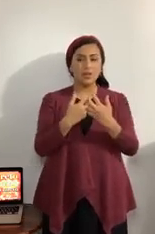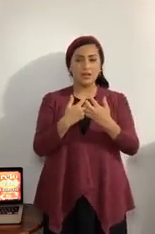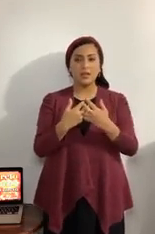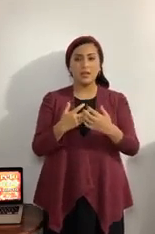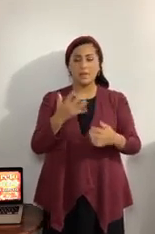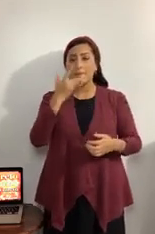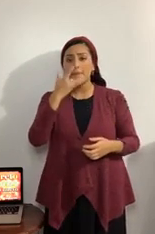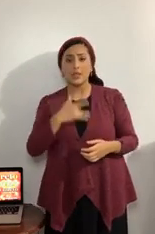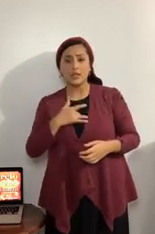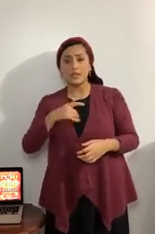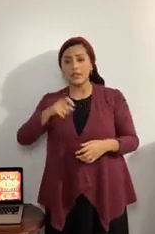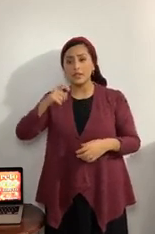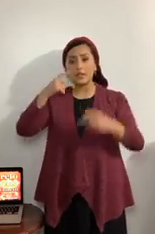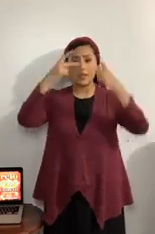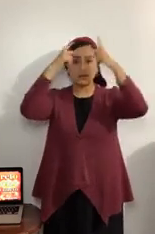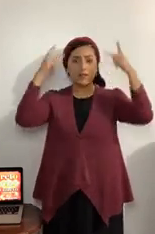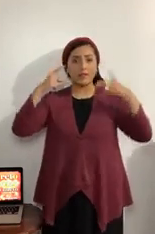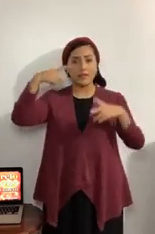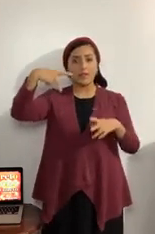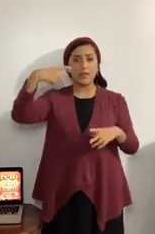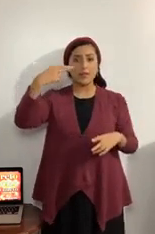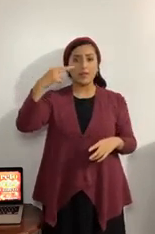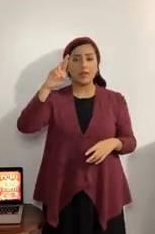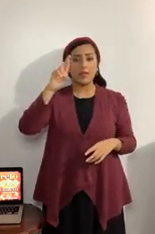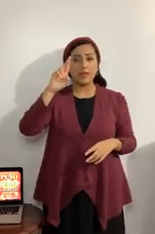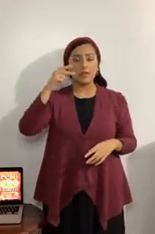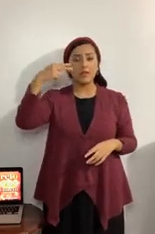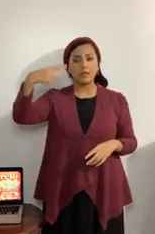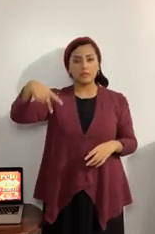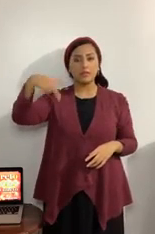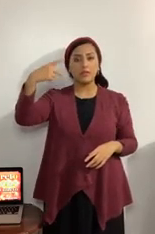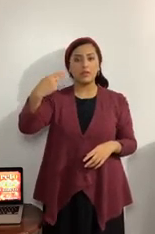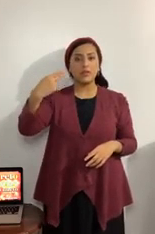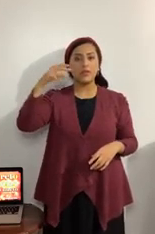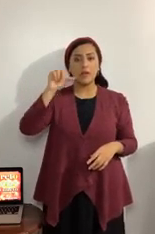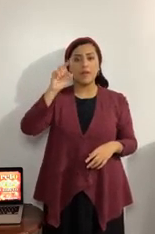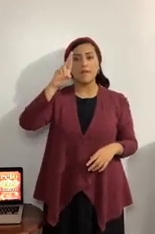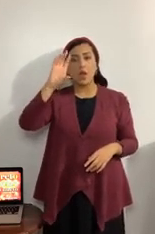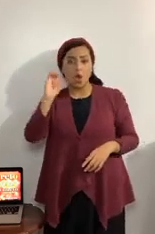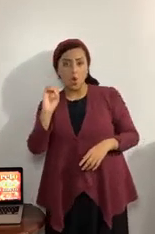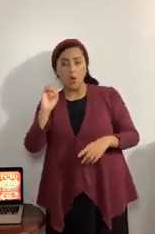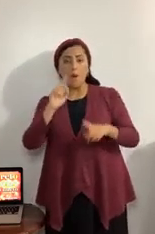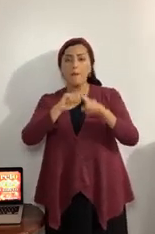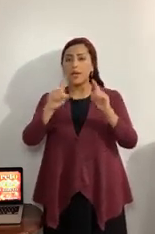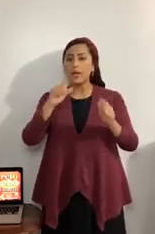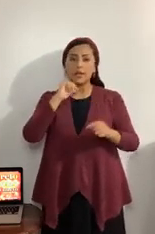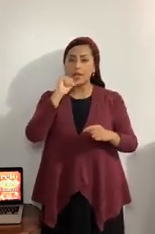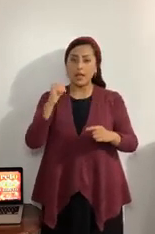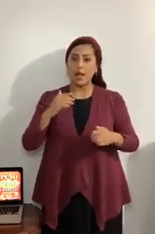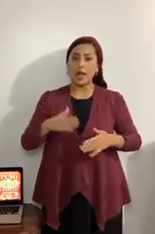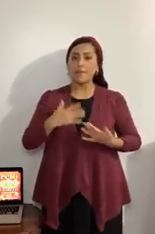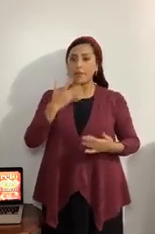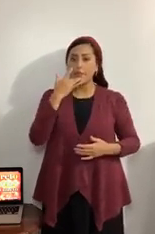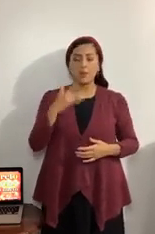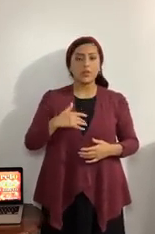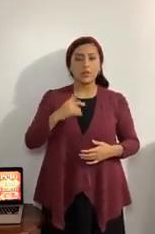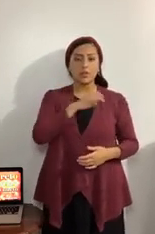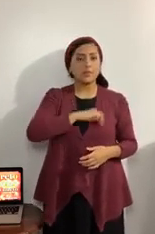faraón? Si el cristianismo dice que nada más es el cumpleaños del Mesías, pero no es su cumpleaños, amado. Por eso hay tanto asesinato